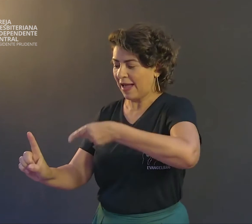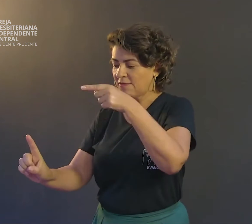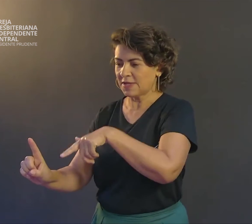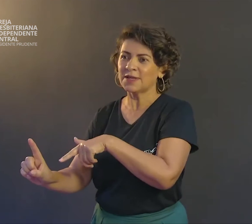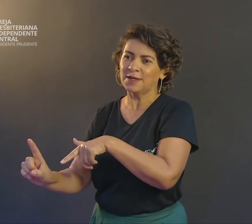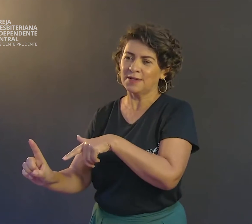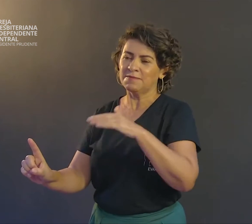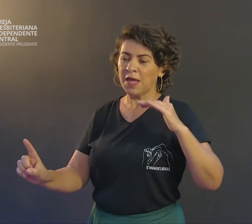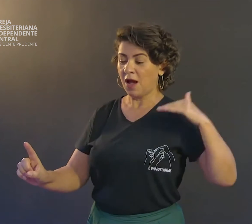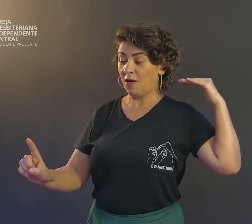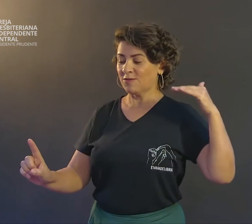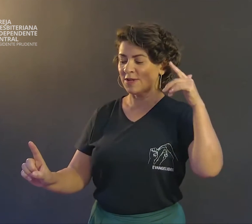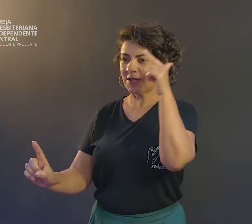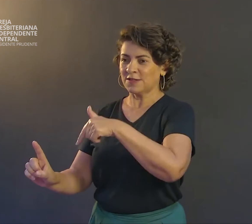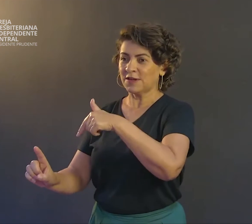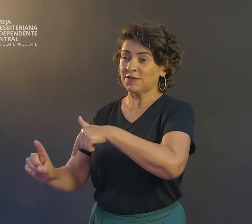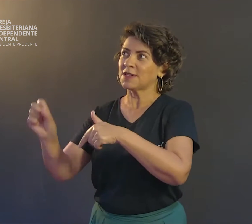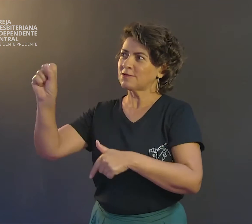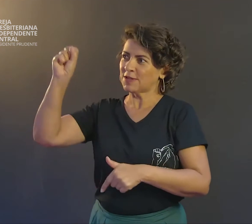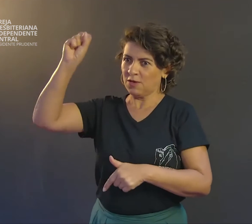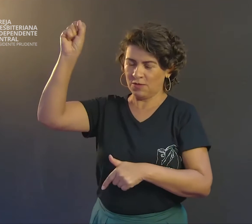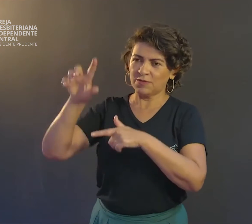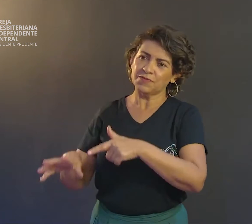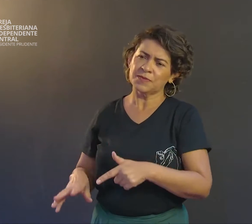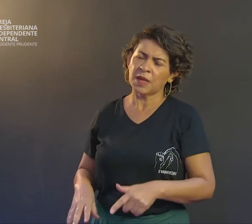Você tem vivido na prática do pecado?